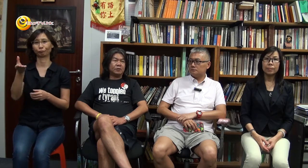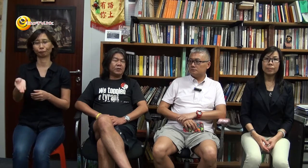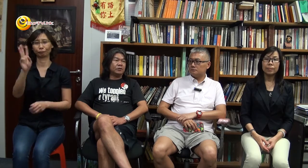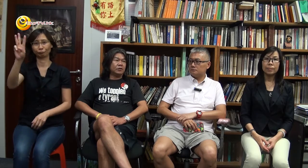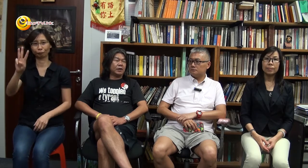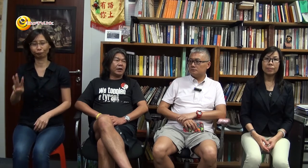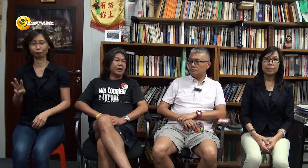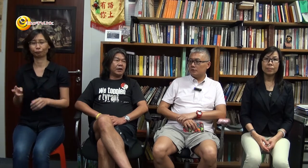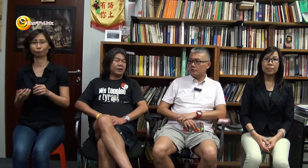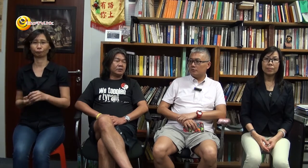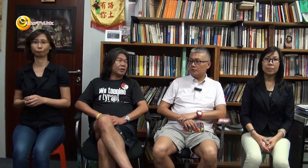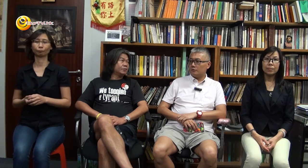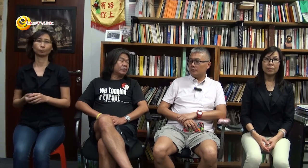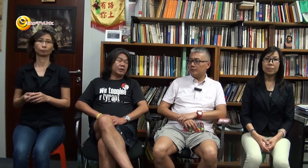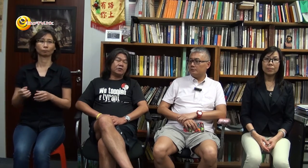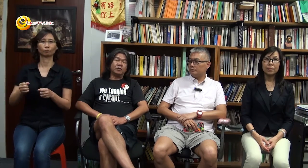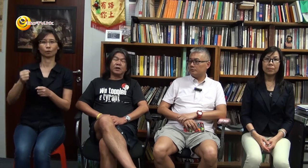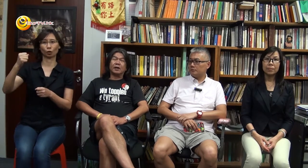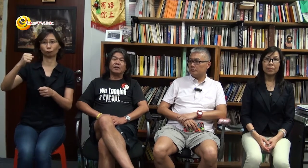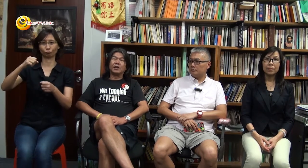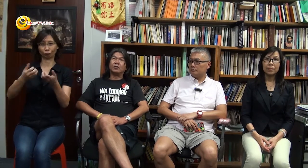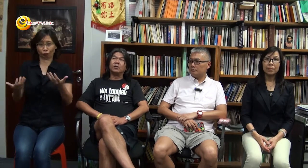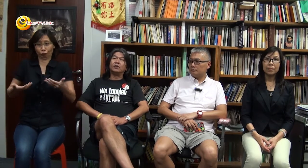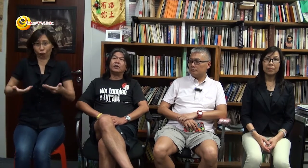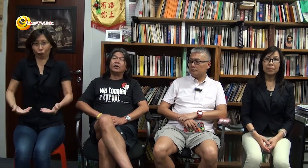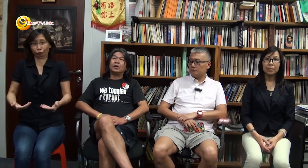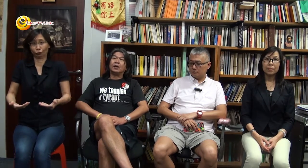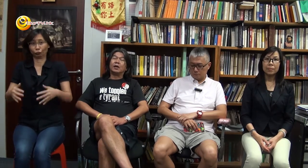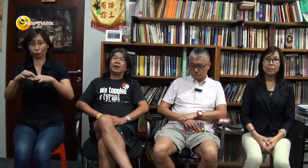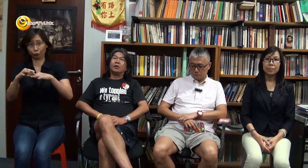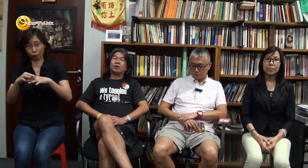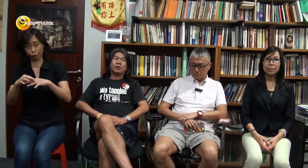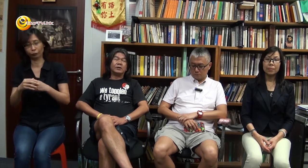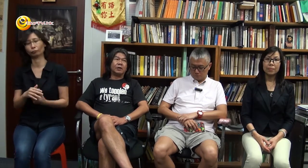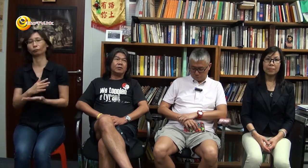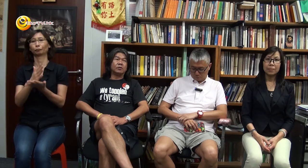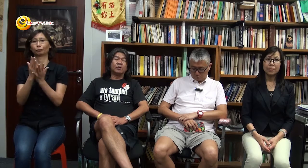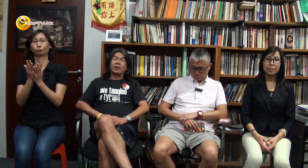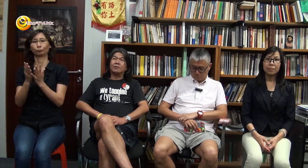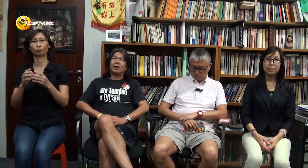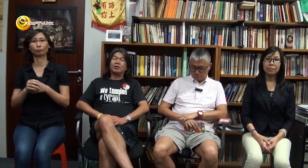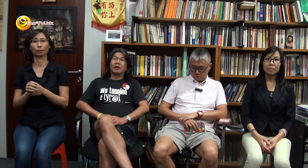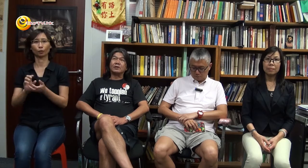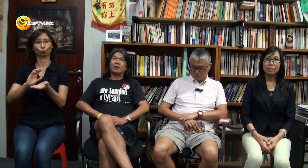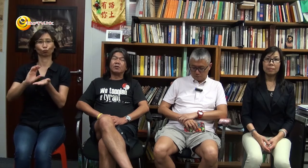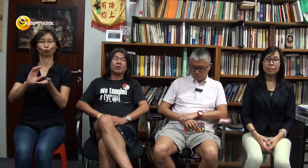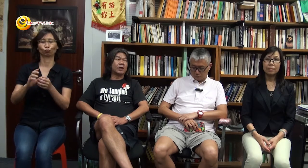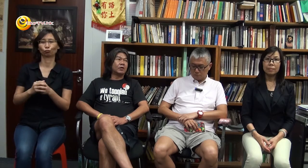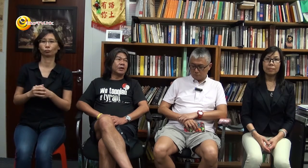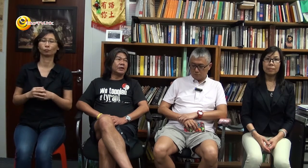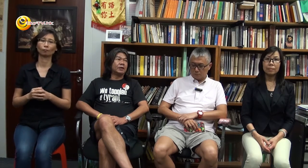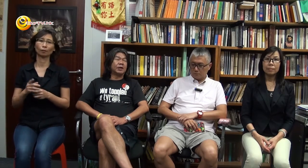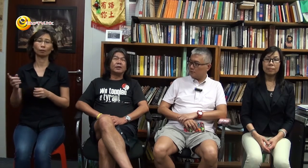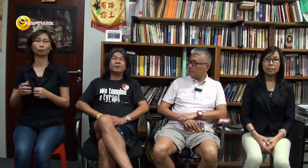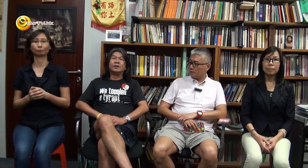咗超標嘅重金屬或者鉛啊，咁令到。很多市民都很擔憂，尤其是公屋